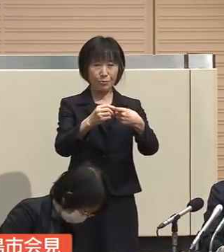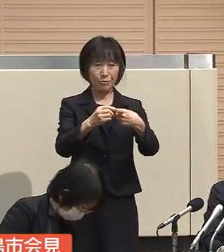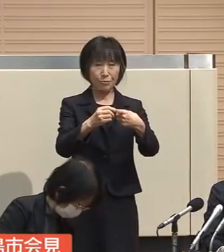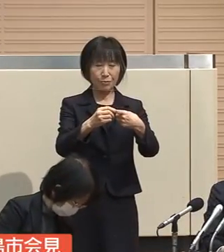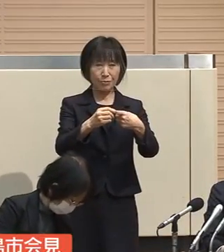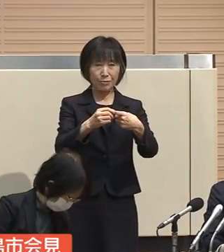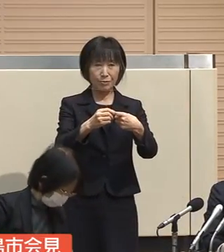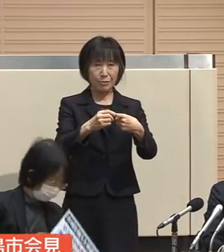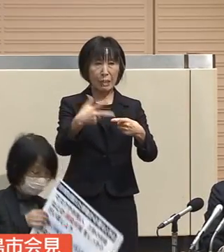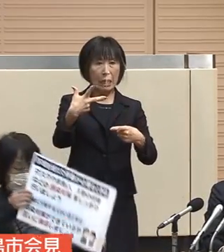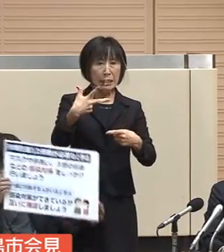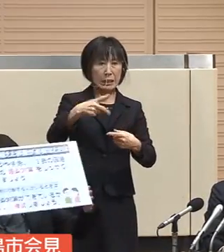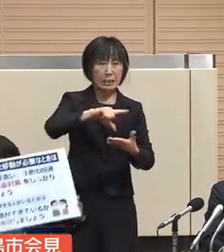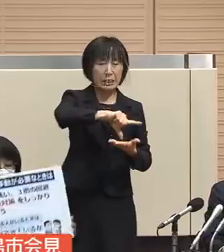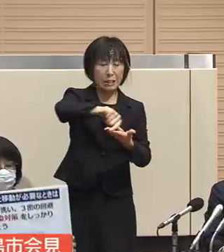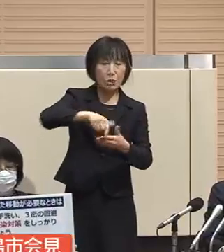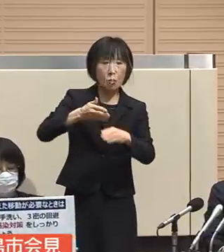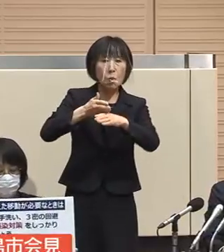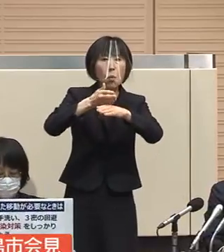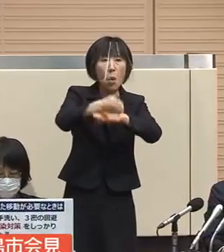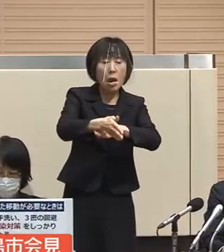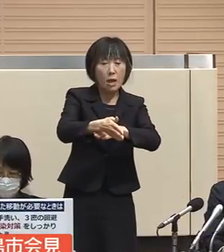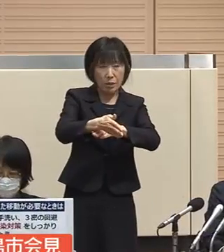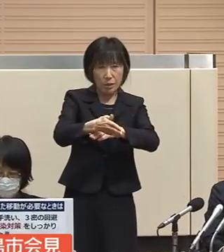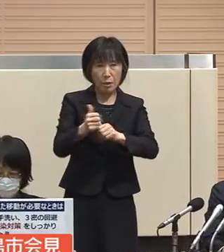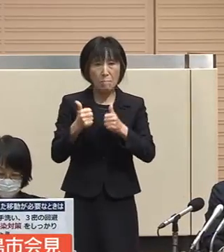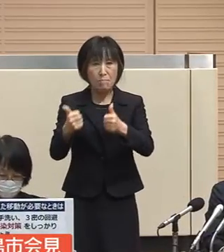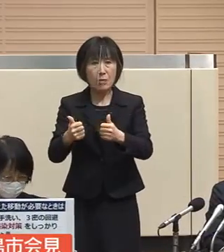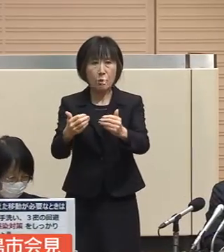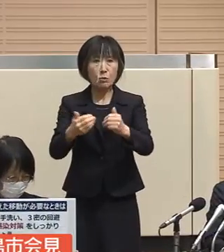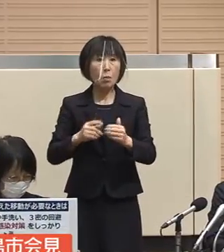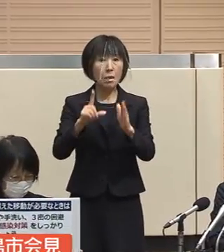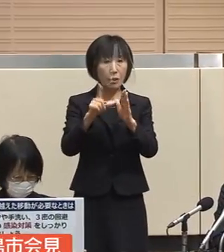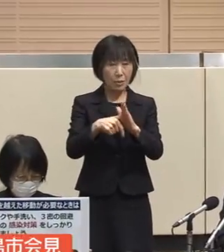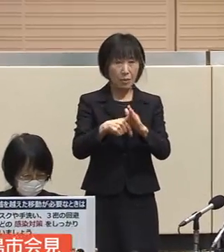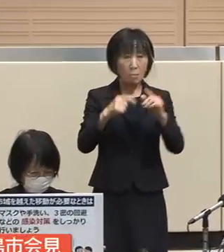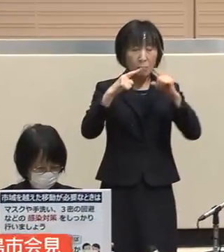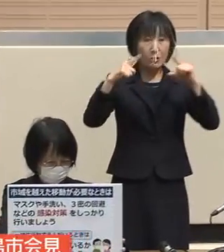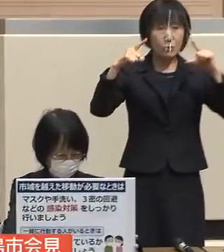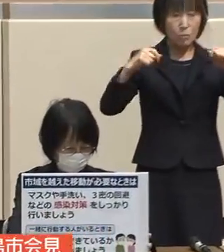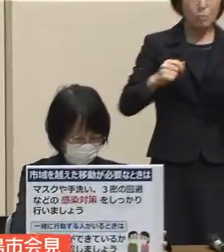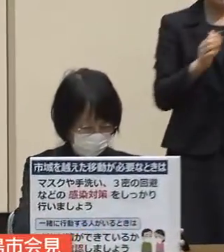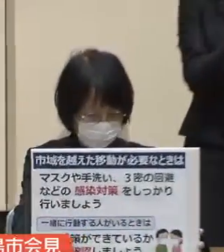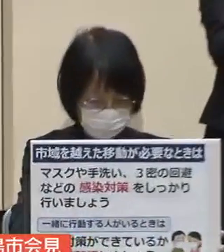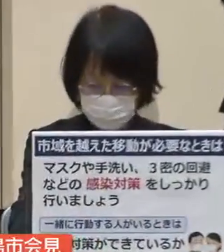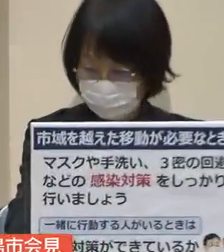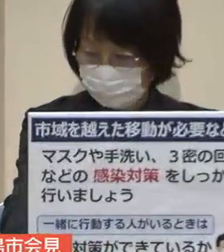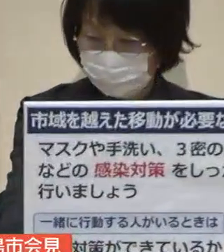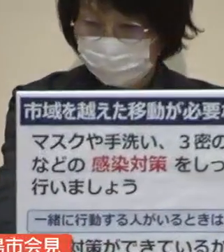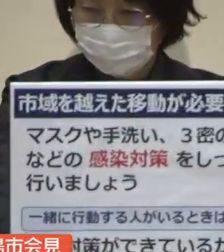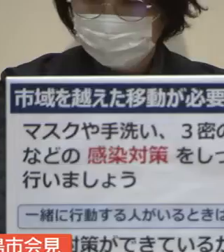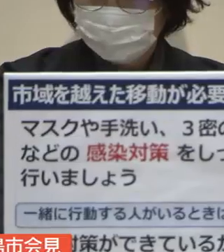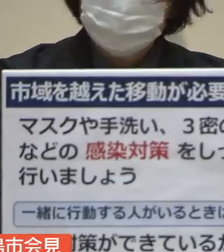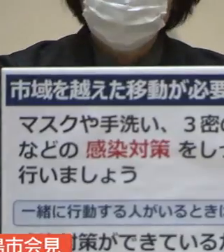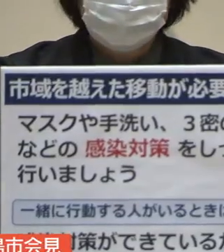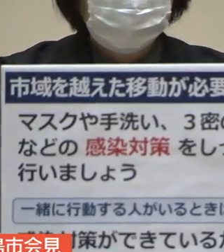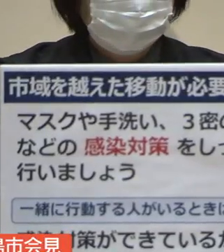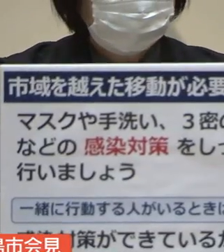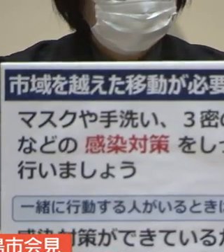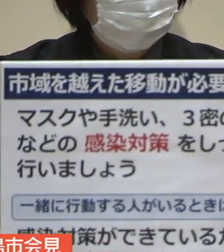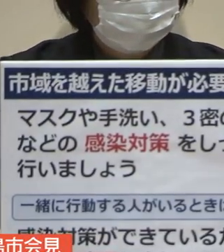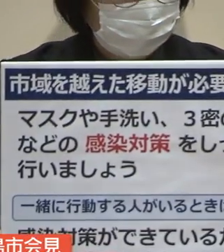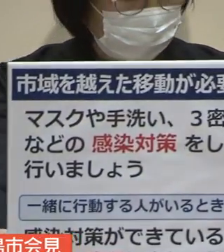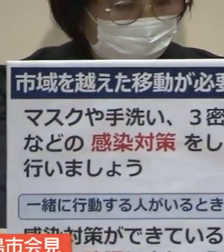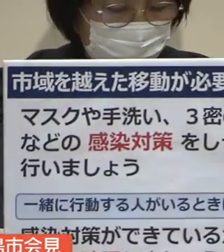地域を超えた移動が必要なときはマスクや手洗い、3密の回避などの感